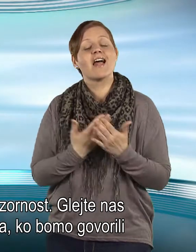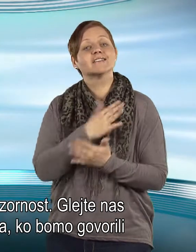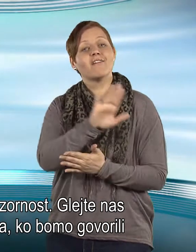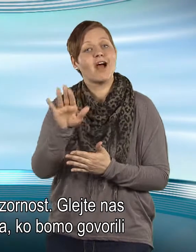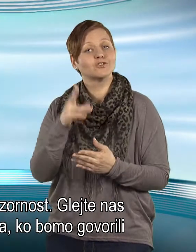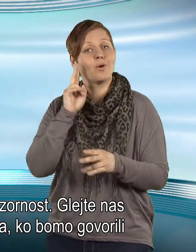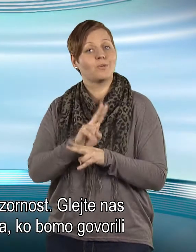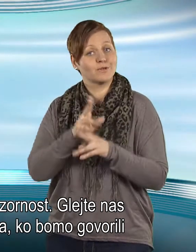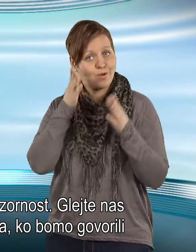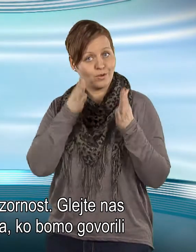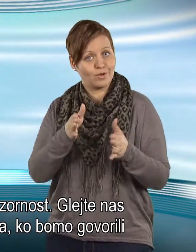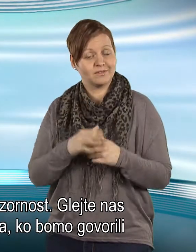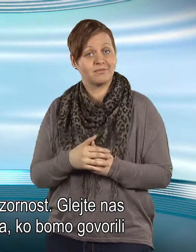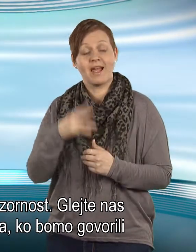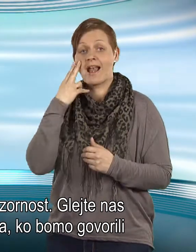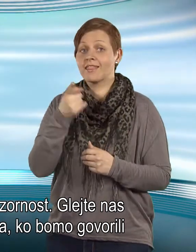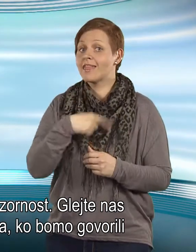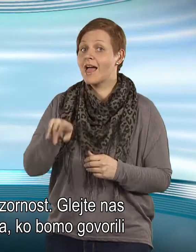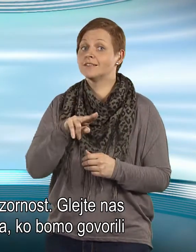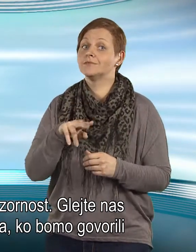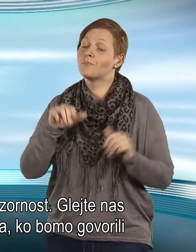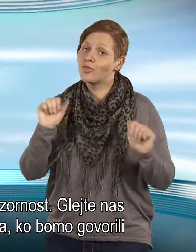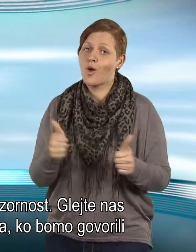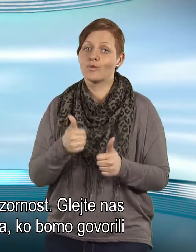Hvala za pozornost. Glejte nas ponovno